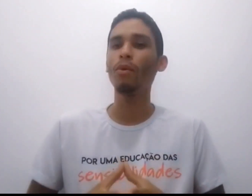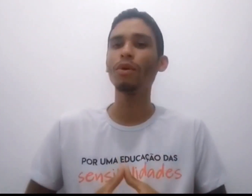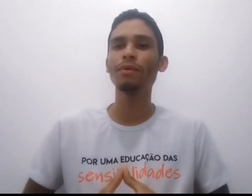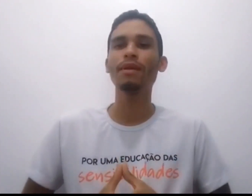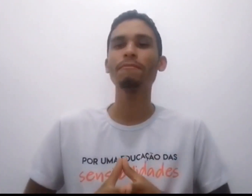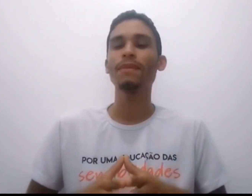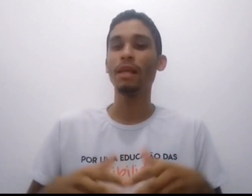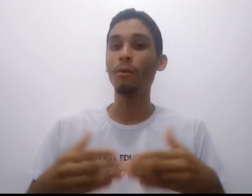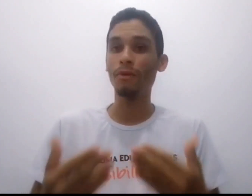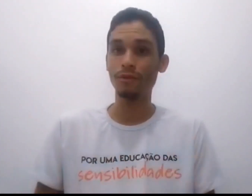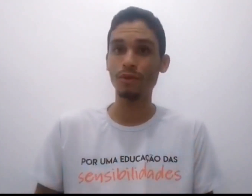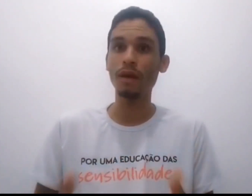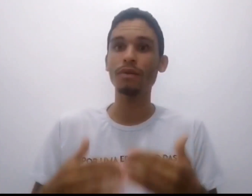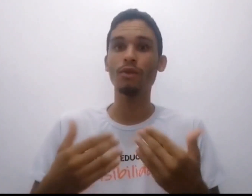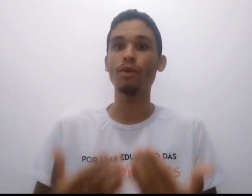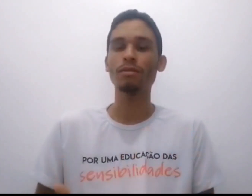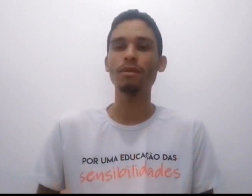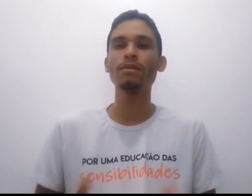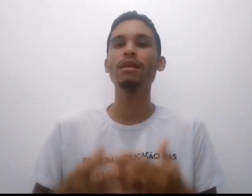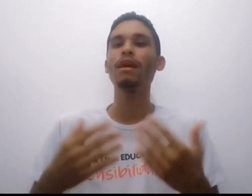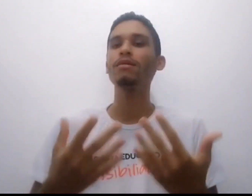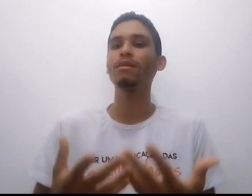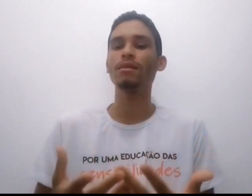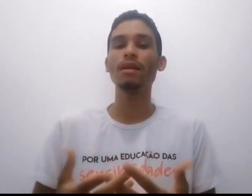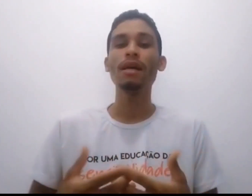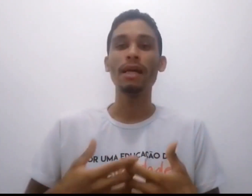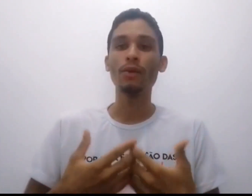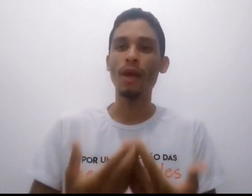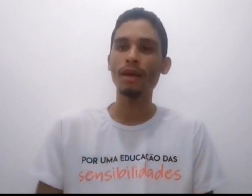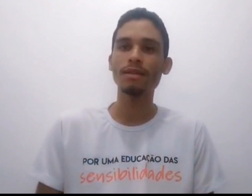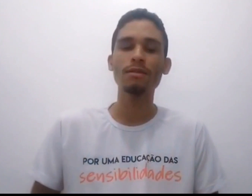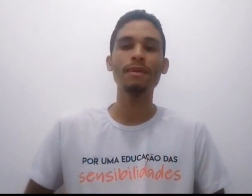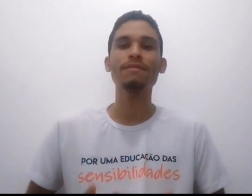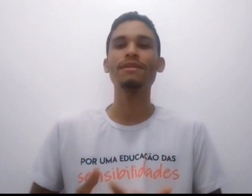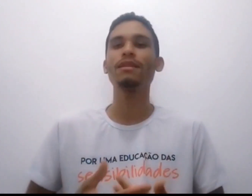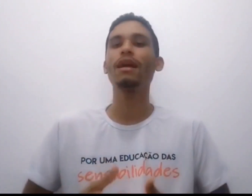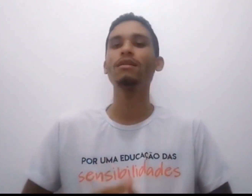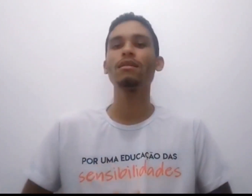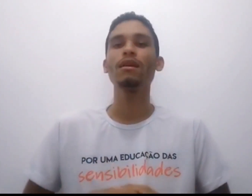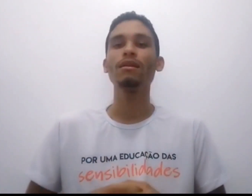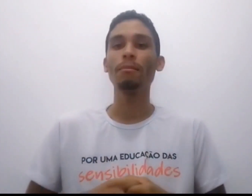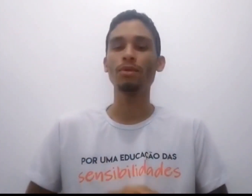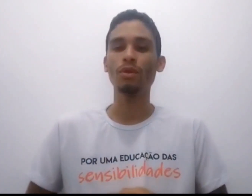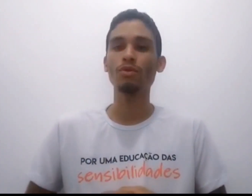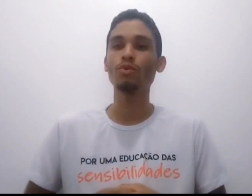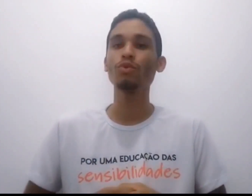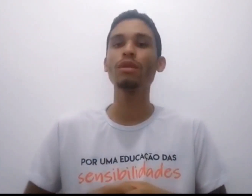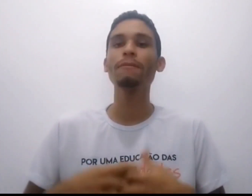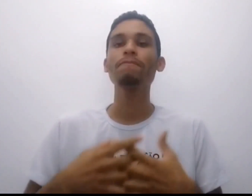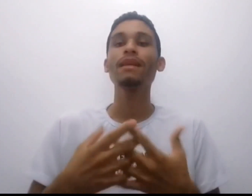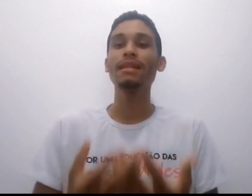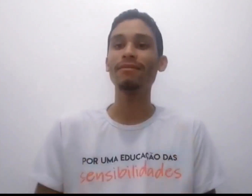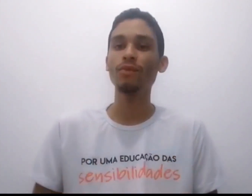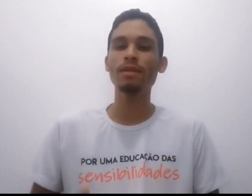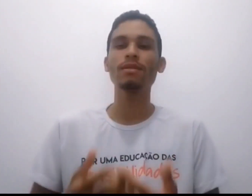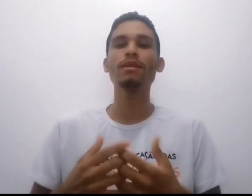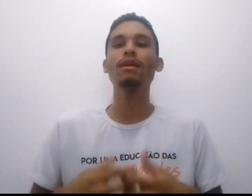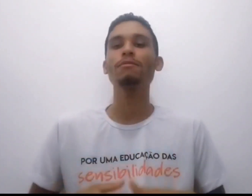apoio, né? Ele é um profissional que tem conhecimento de causa, ele conhece as especificidades da pessoa surda, deve conhecer